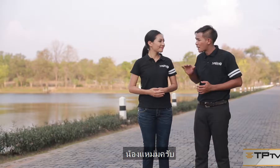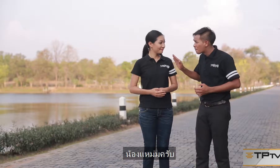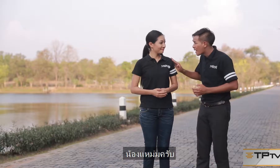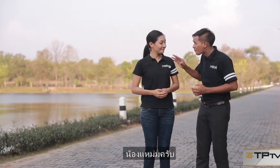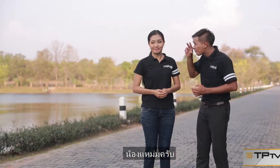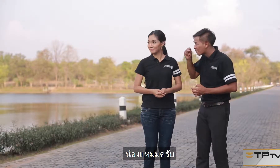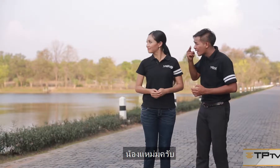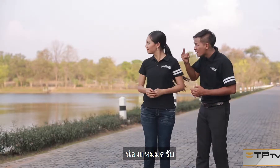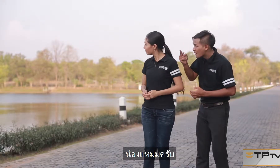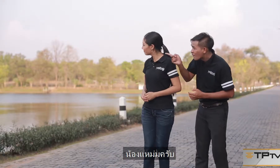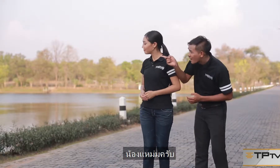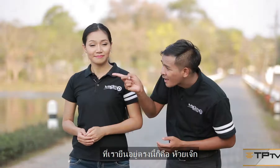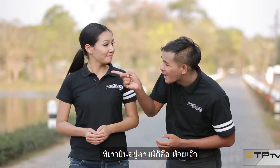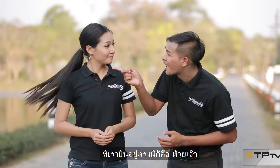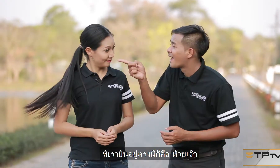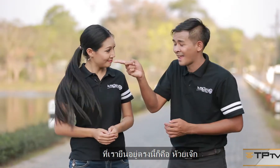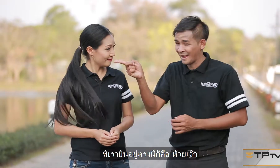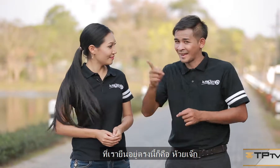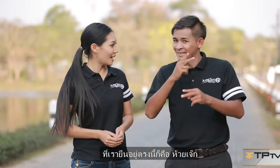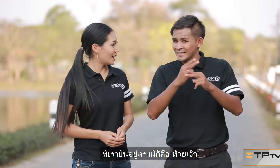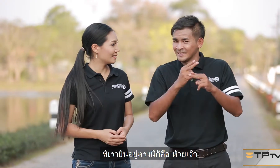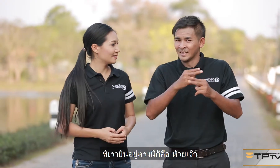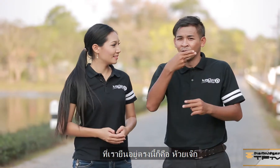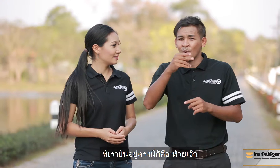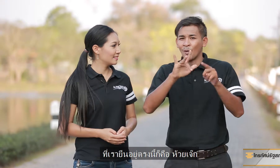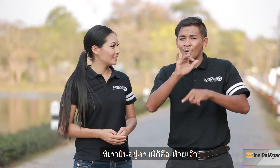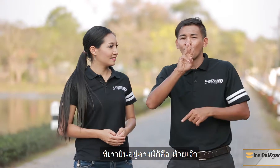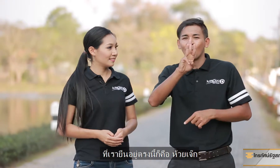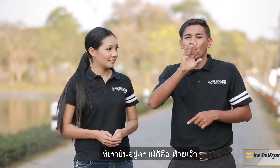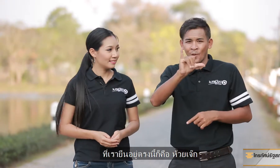น้องแมมครับที่เรายืนอยู่ตรงนี้ก็คือห้วยเจ๊ก